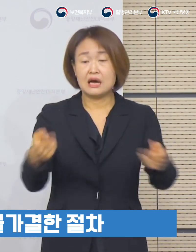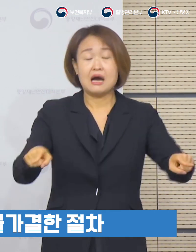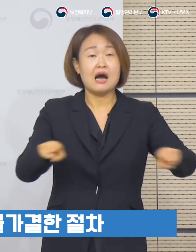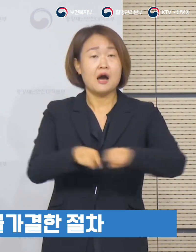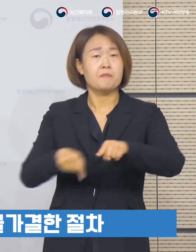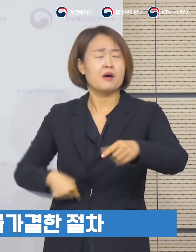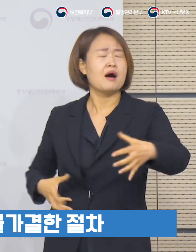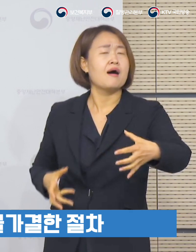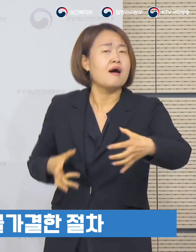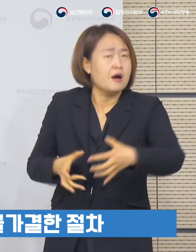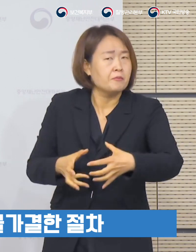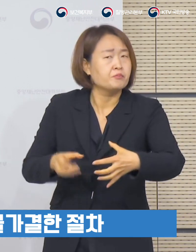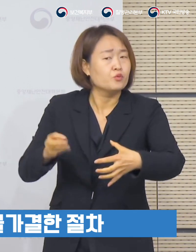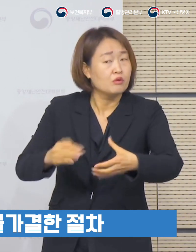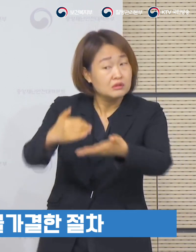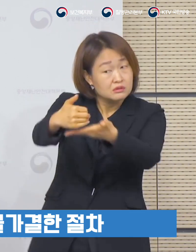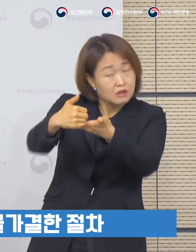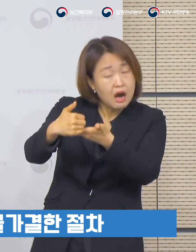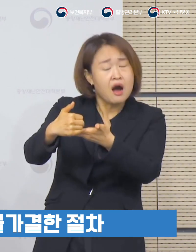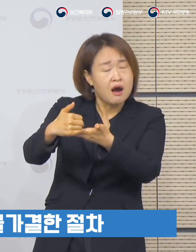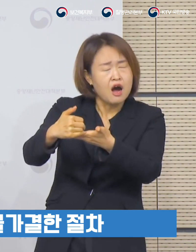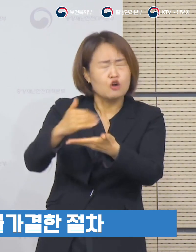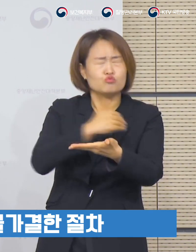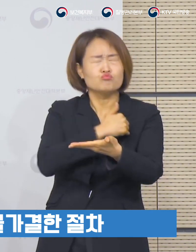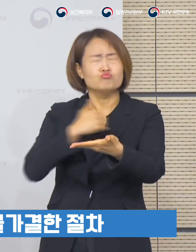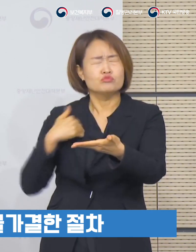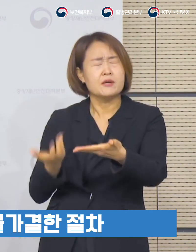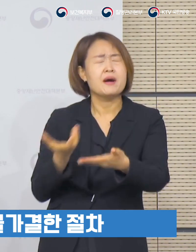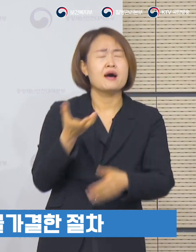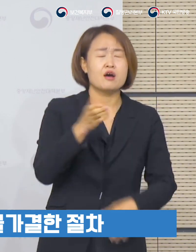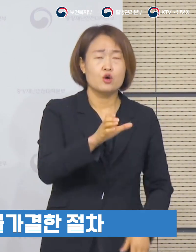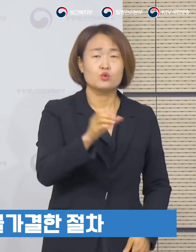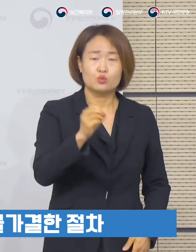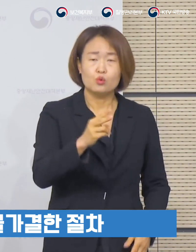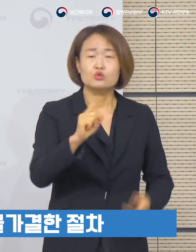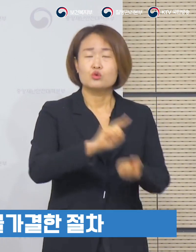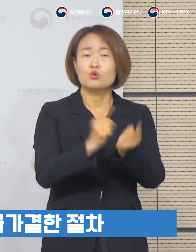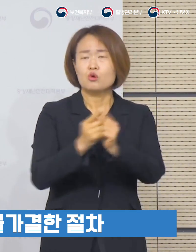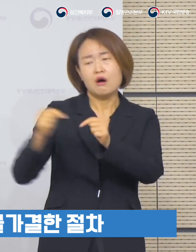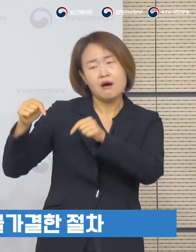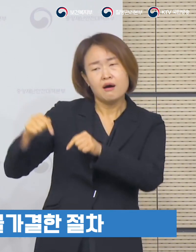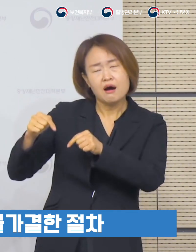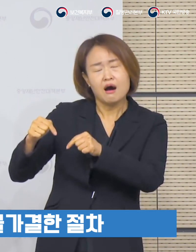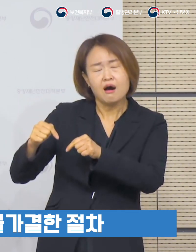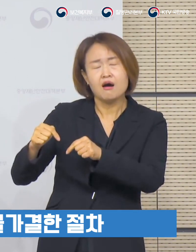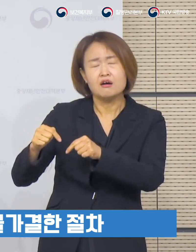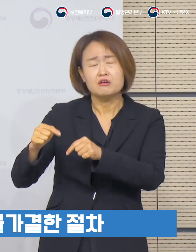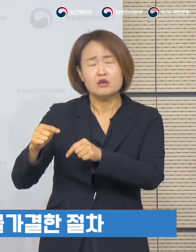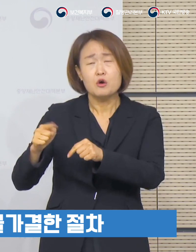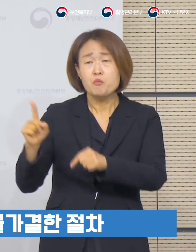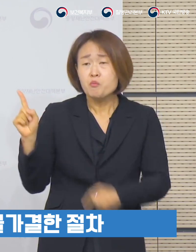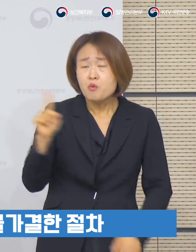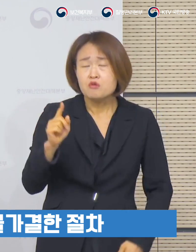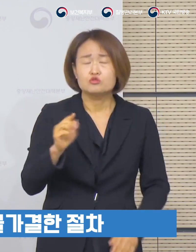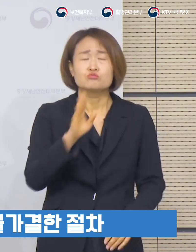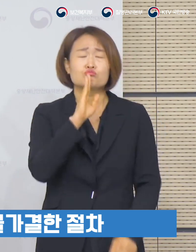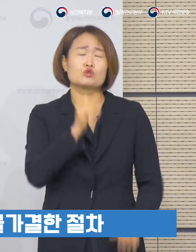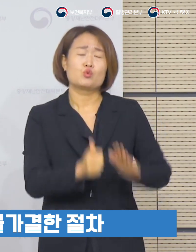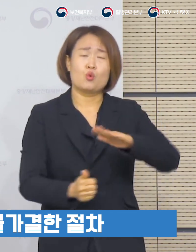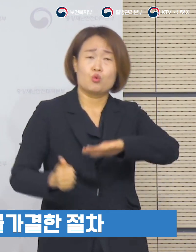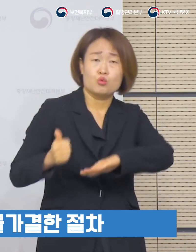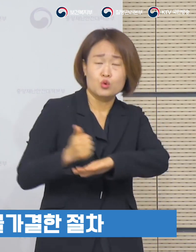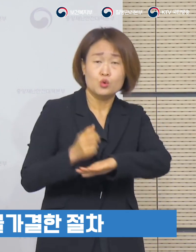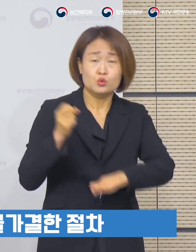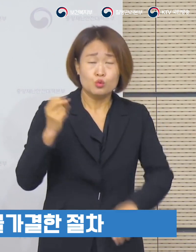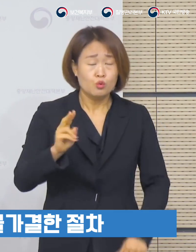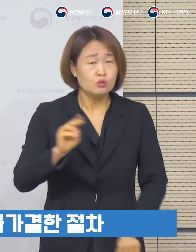협력하고 그 의견을 충분히 반영하면서 협의하는 것이 무엇보다도 성공적이고 혹시 있을